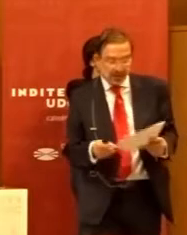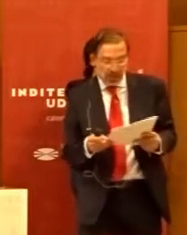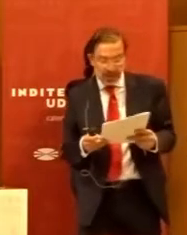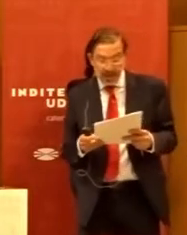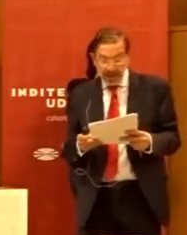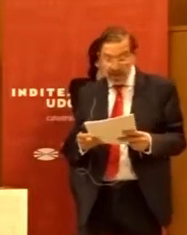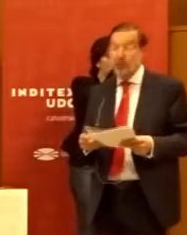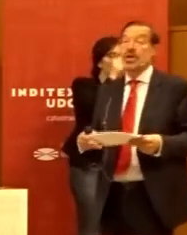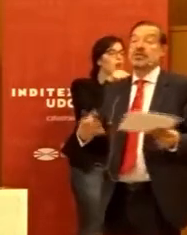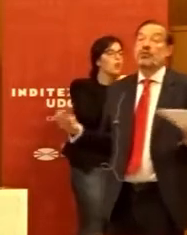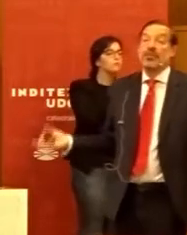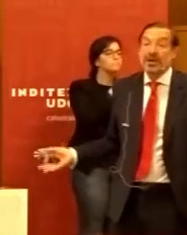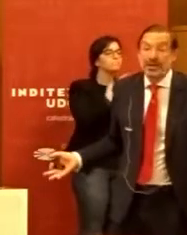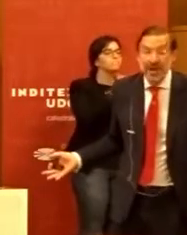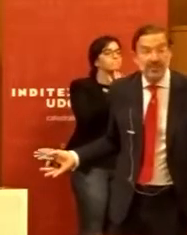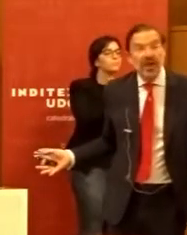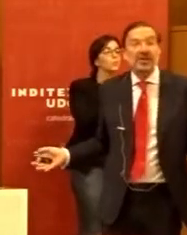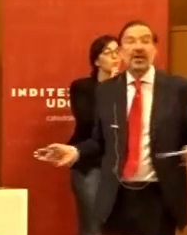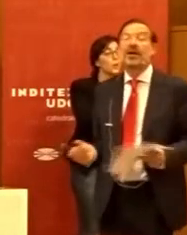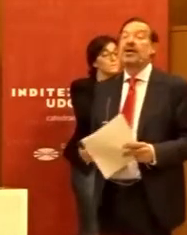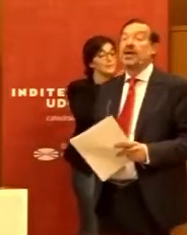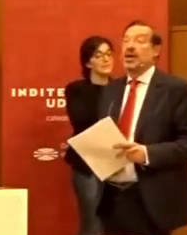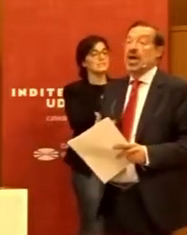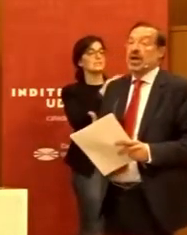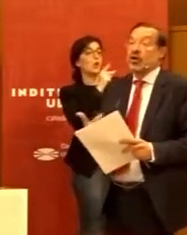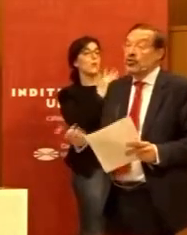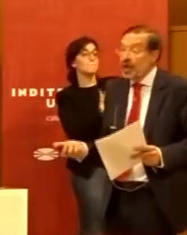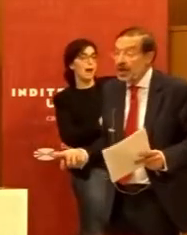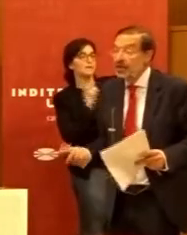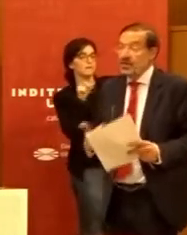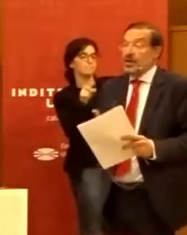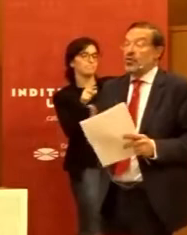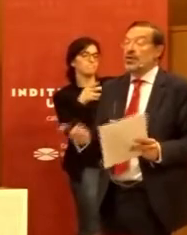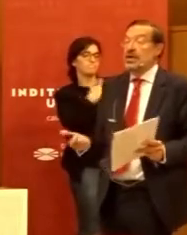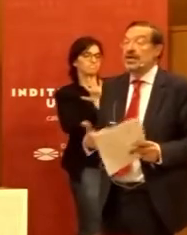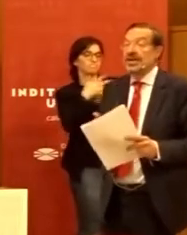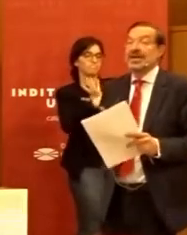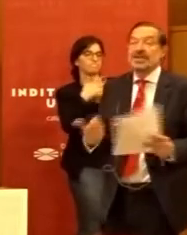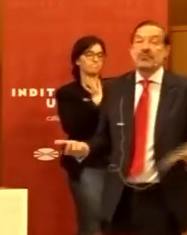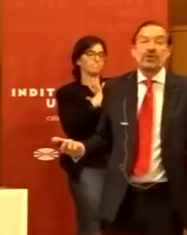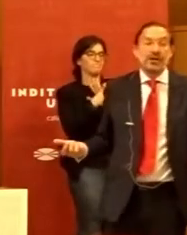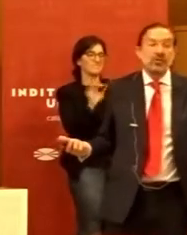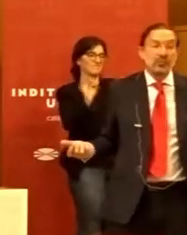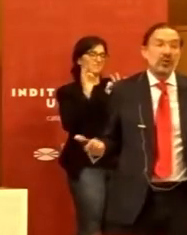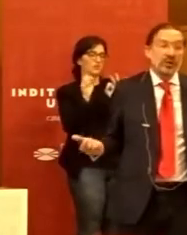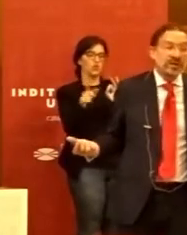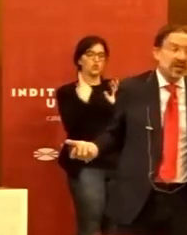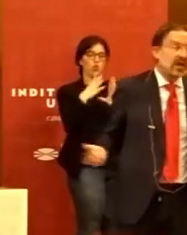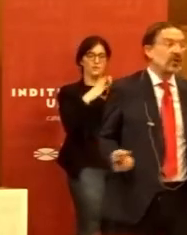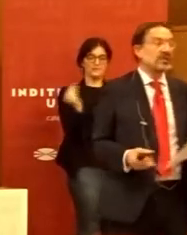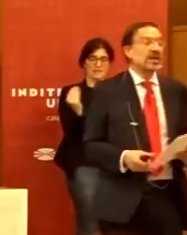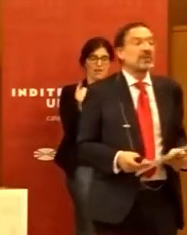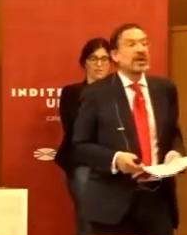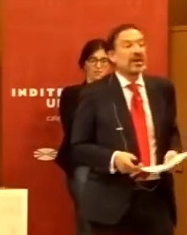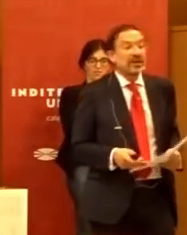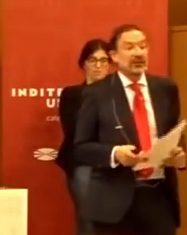discapacidad intelectual, y una segunda parte más práctica, en la que contaré concretamente qué estamos haciendo en mi universidad,